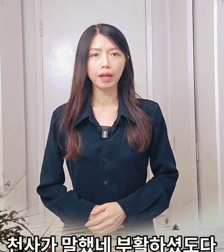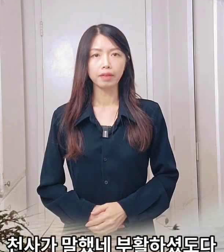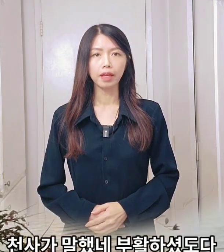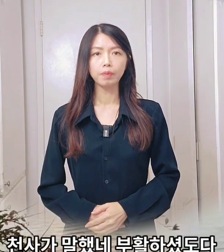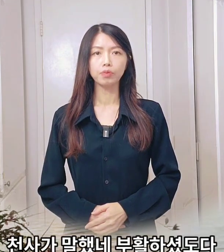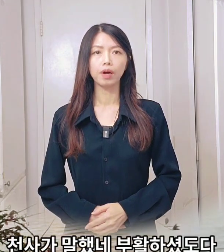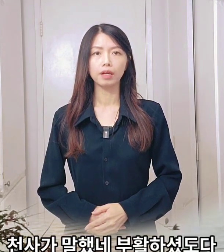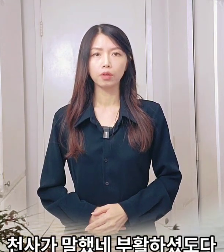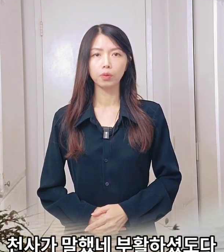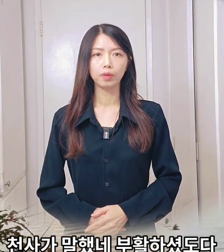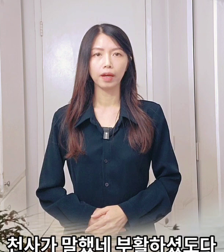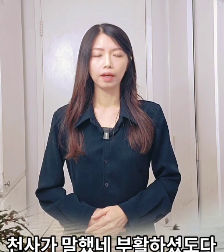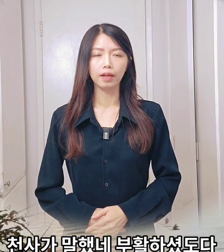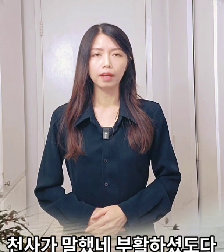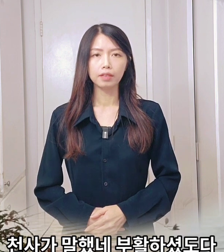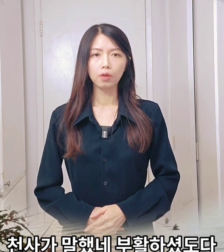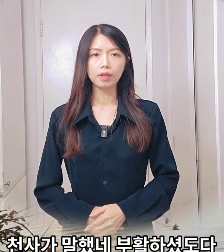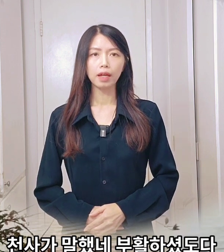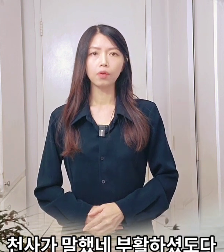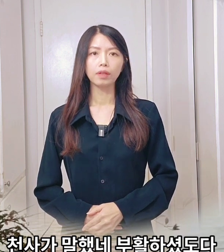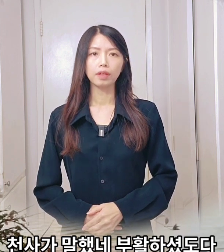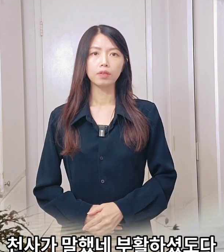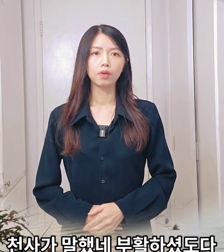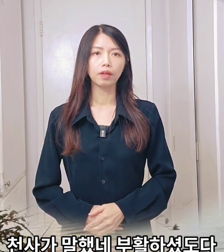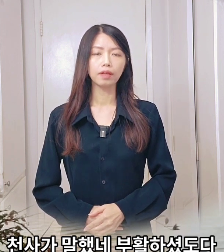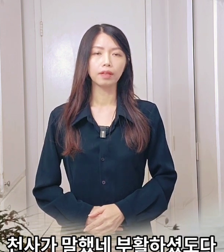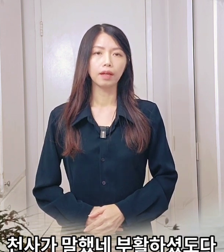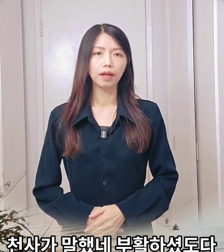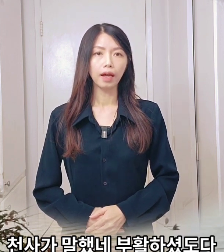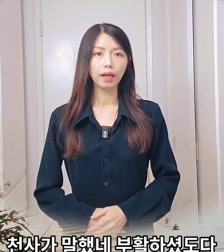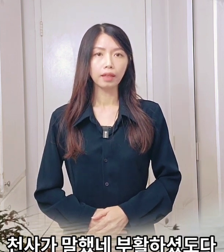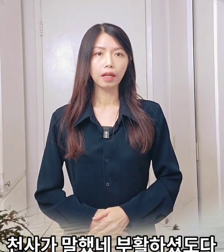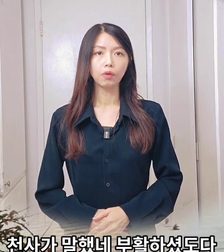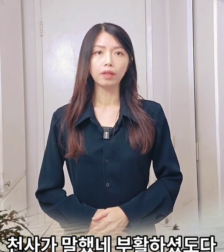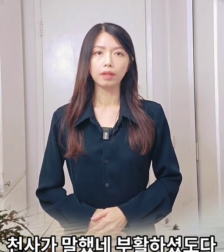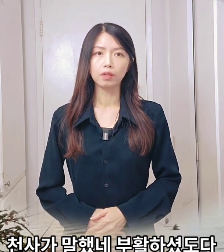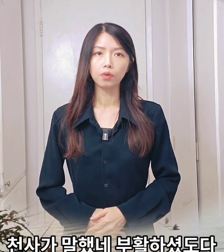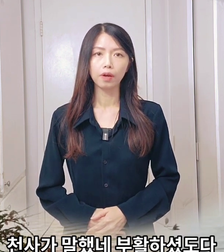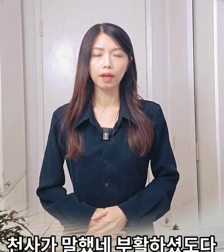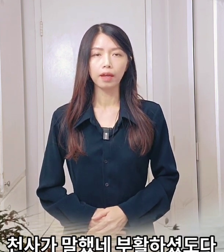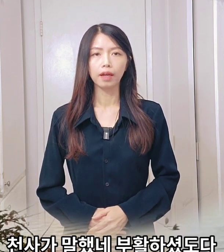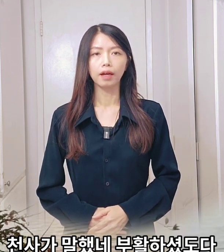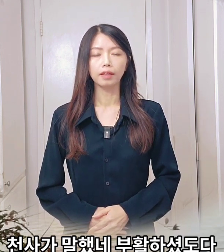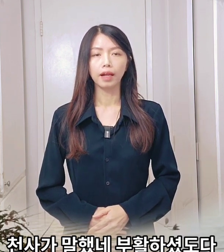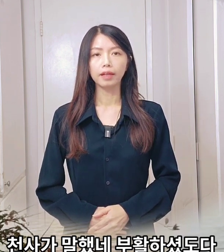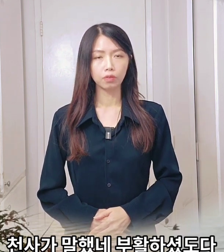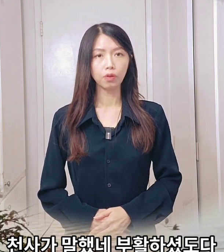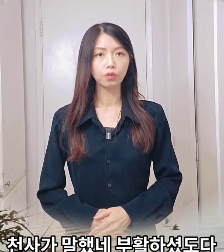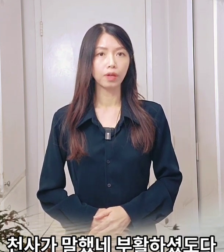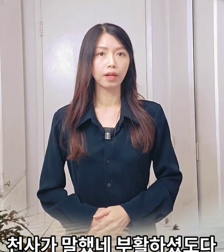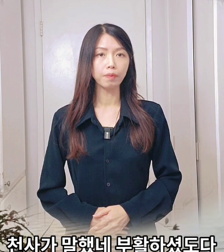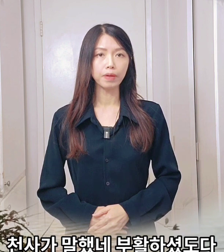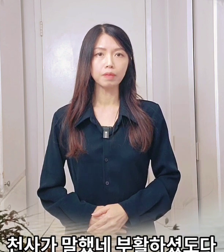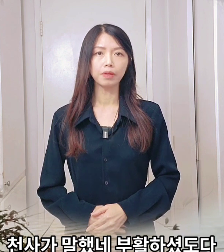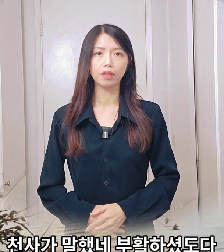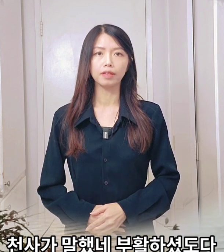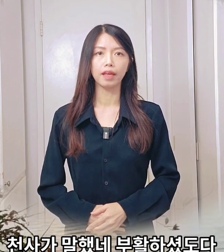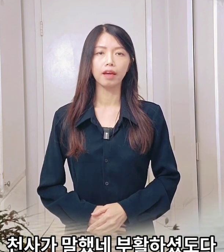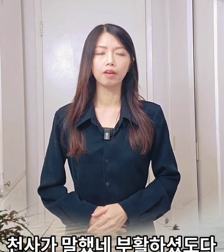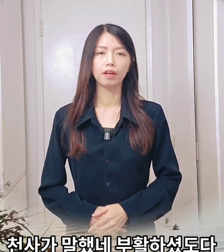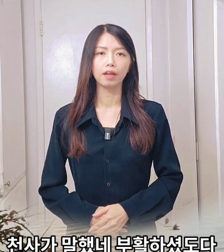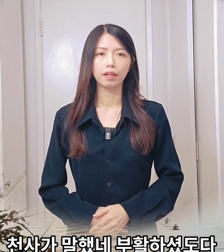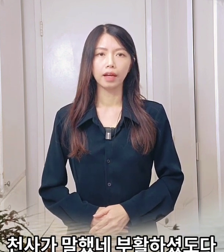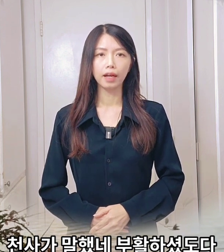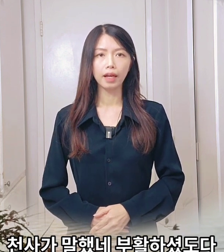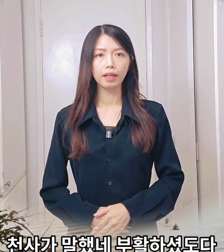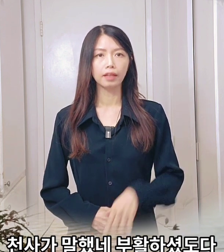천사가 말했네 부활하셨도다. 천사라고 한 데의 수어는 하야타라고 한 데의 수어에 날개 수어 두 개를 합하시면